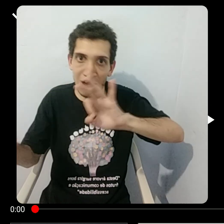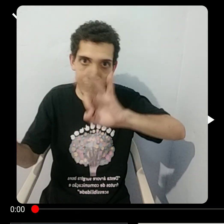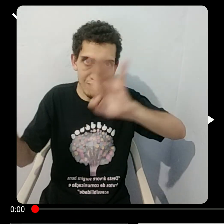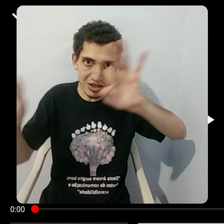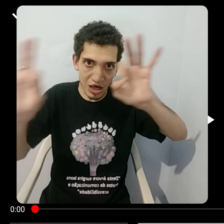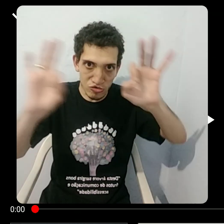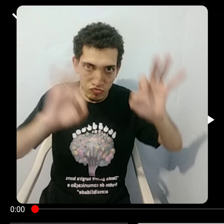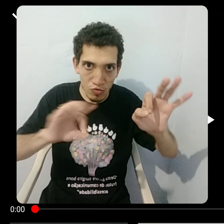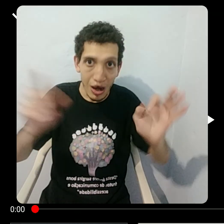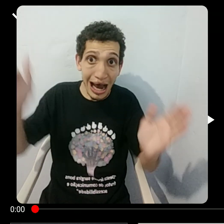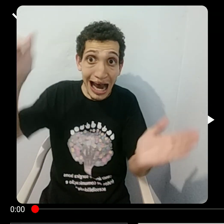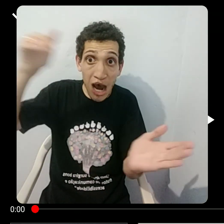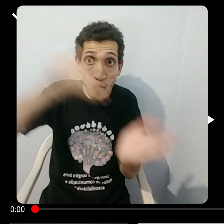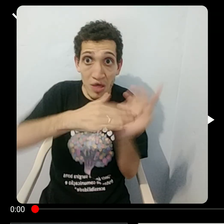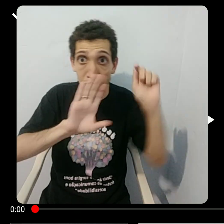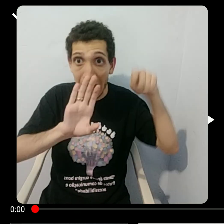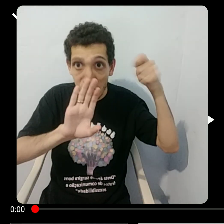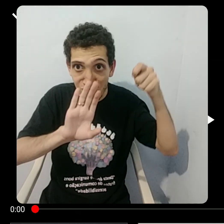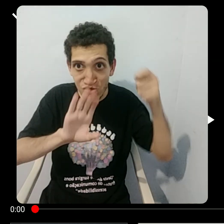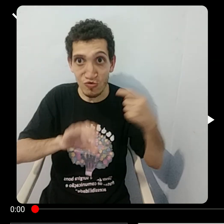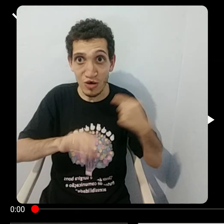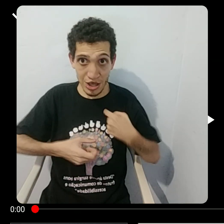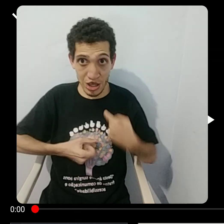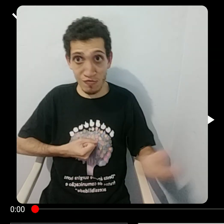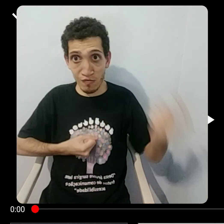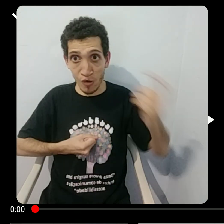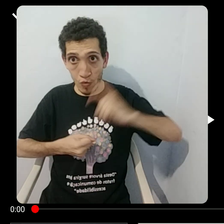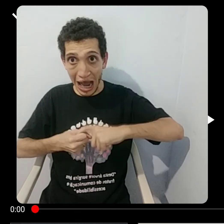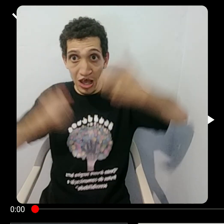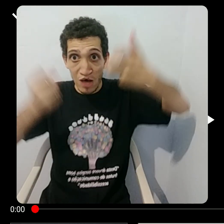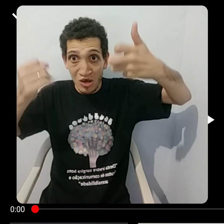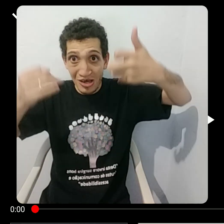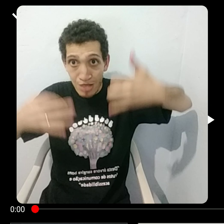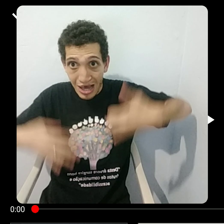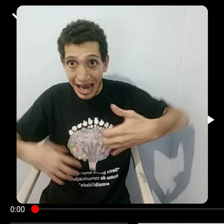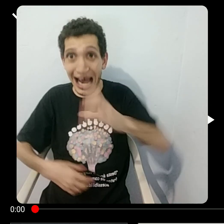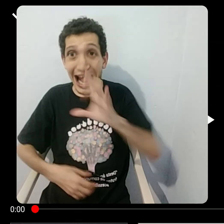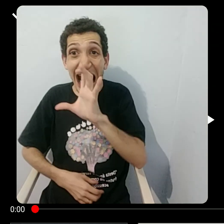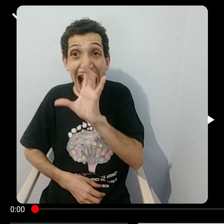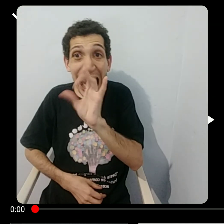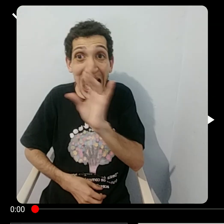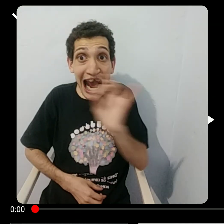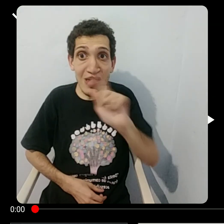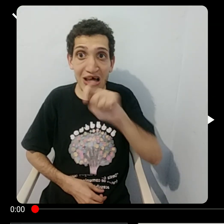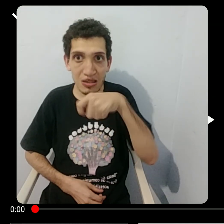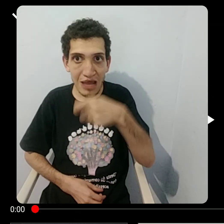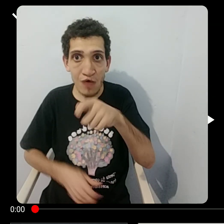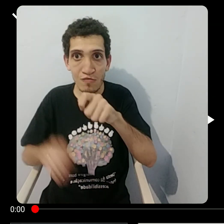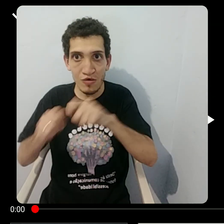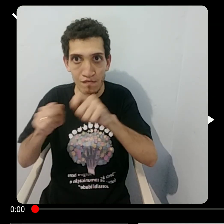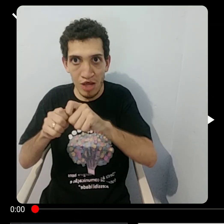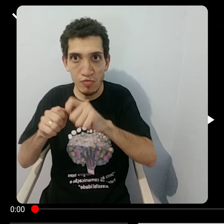vai acompanhar junto. Ao terminar o vídeo, eu vou voltar, eu vou explicar cada sinal que foi feito,